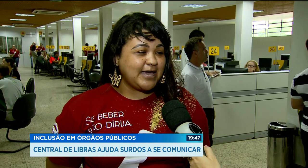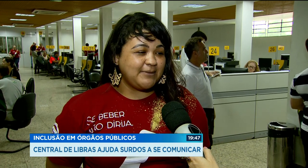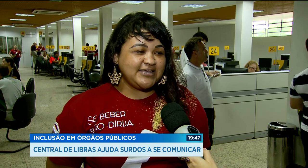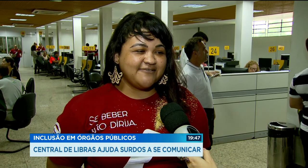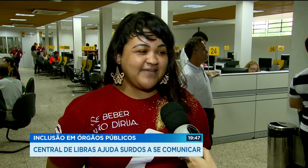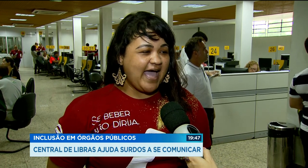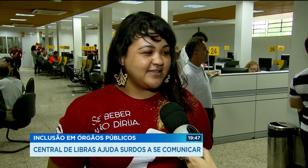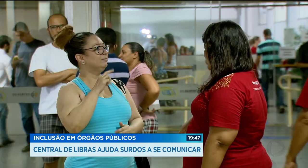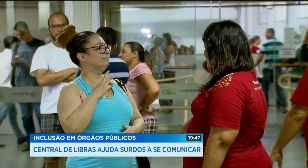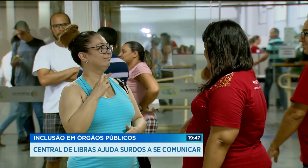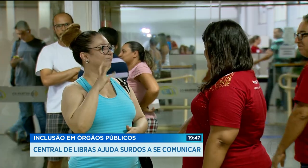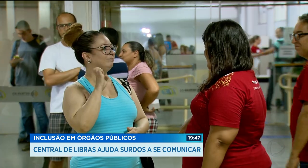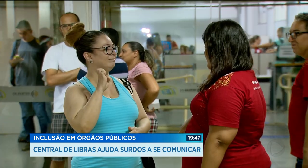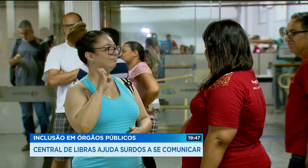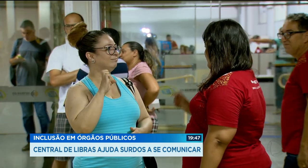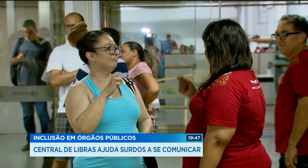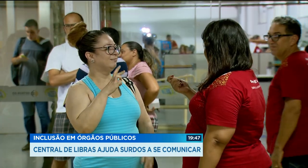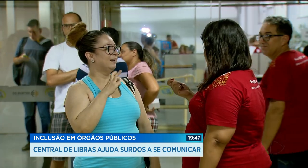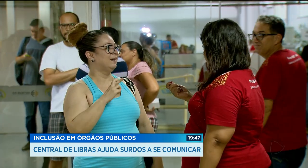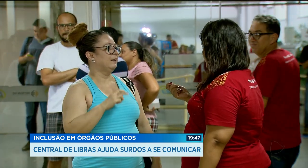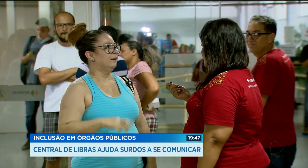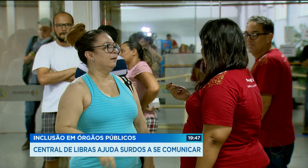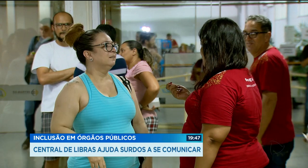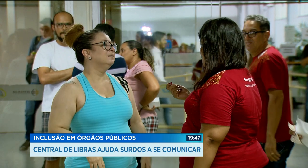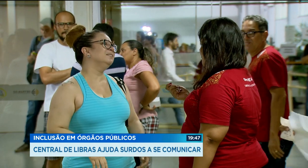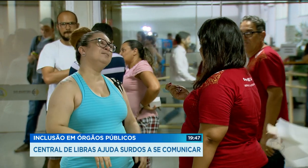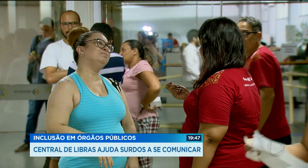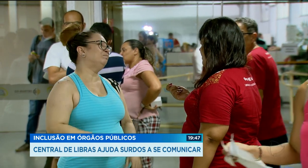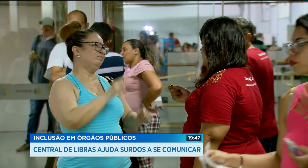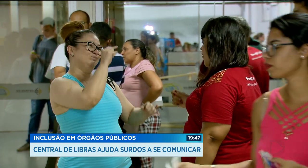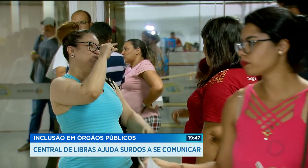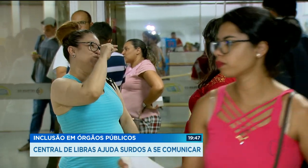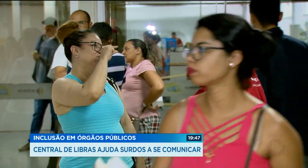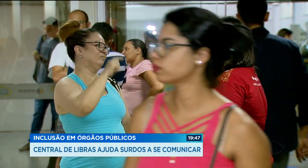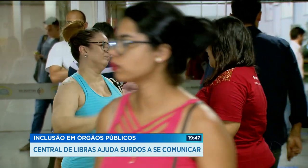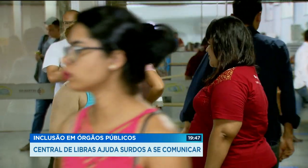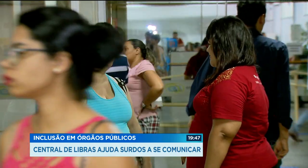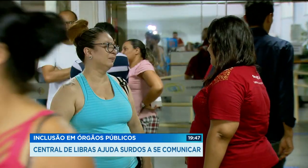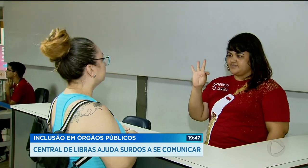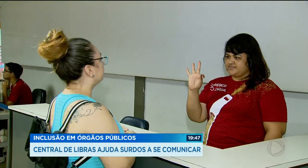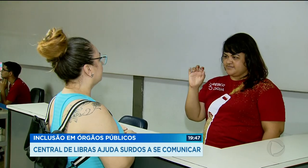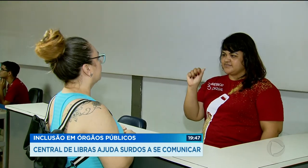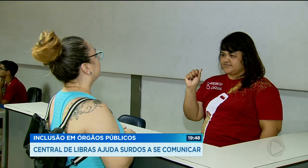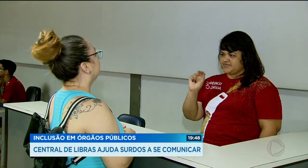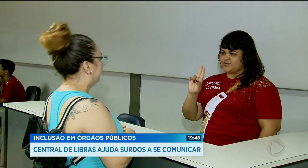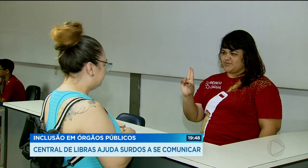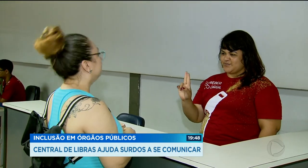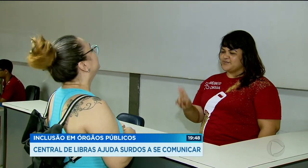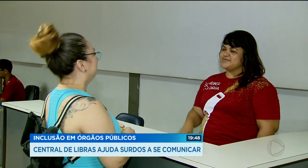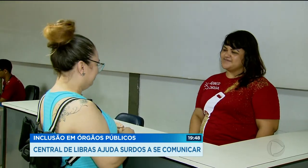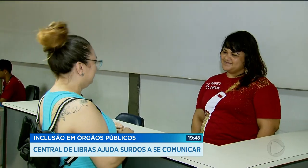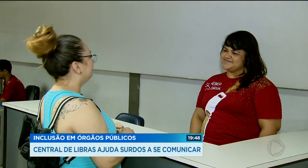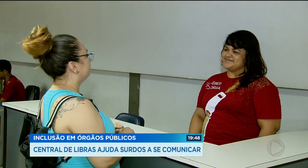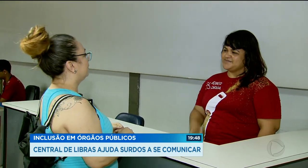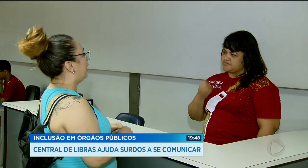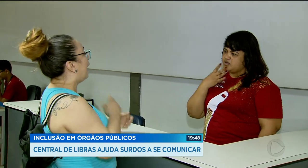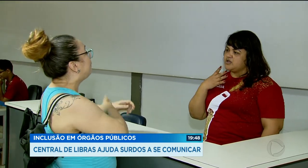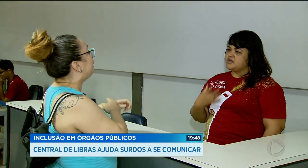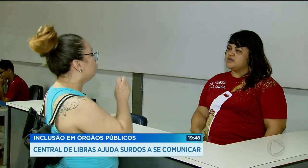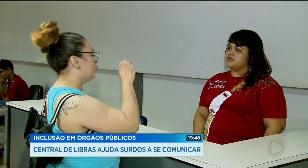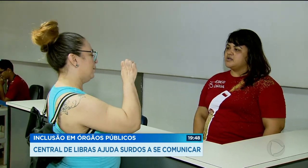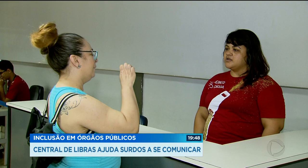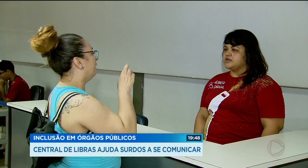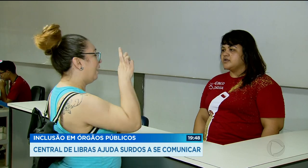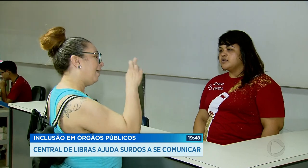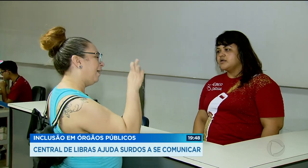aqui, ele fica praticamente aliviado. Renata ouve muito bem, mas aprendeu Libras há alguns anos por considerar importante facilitar a